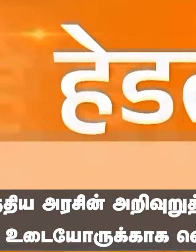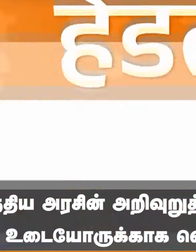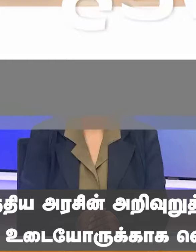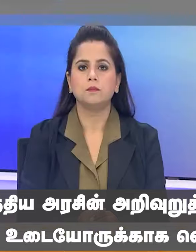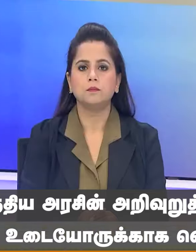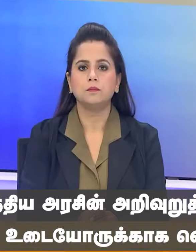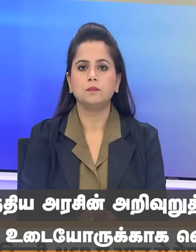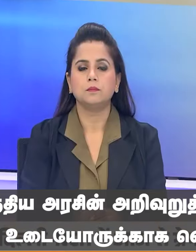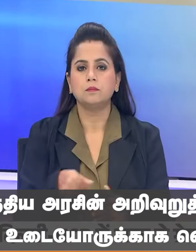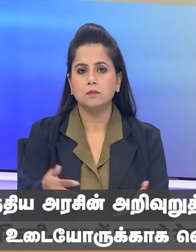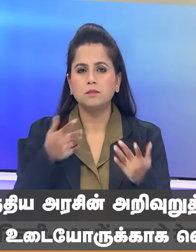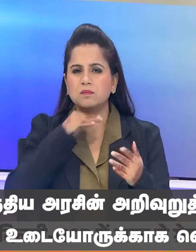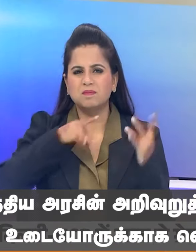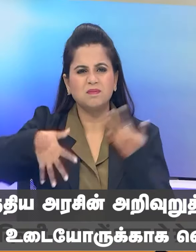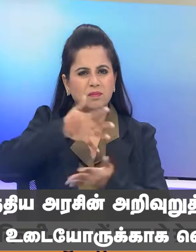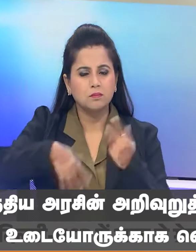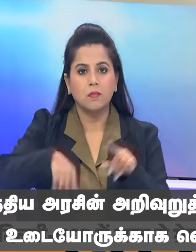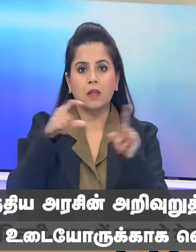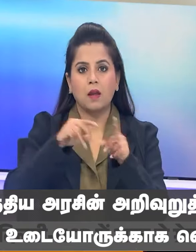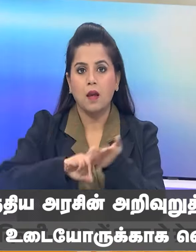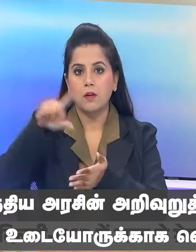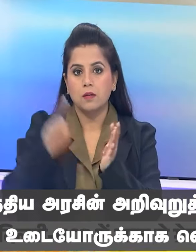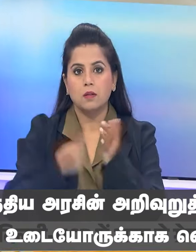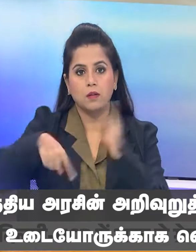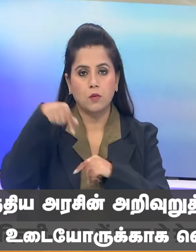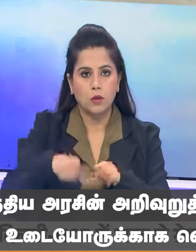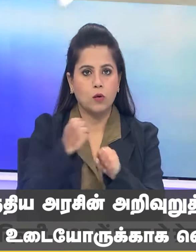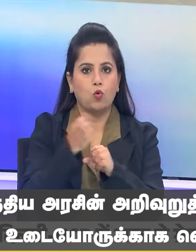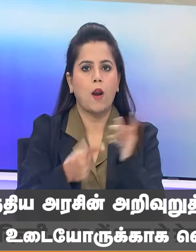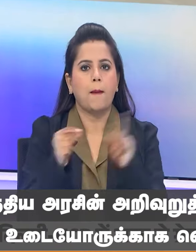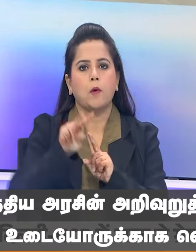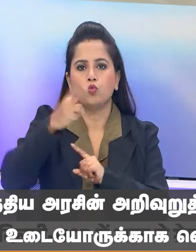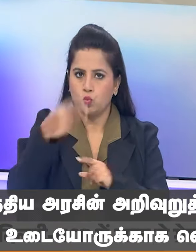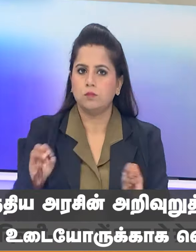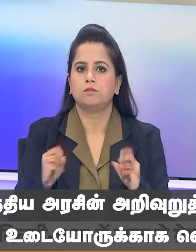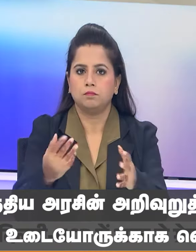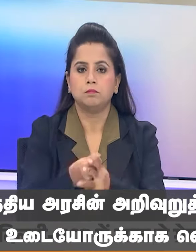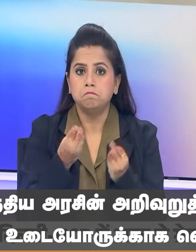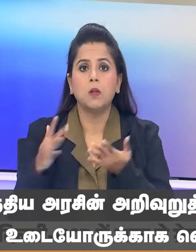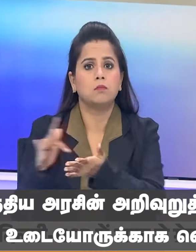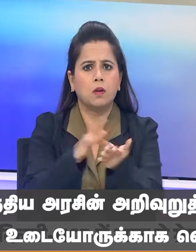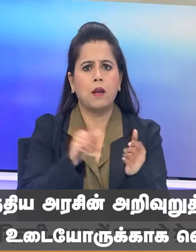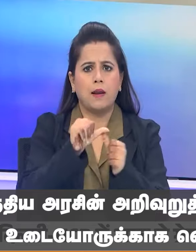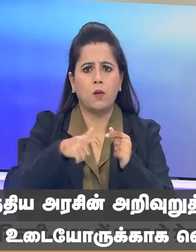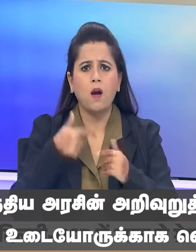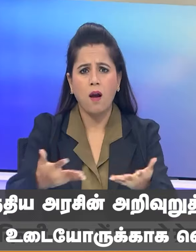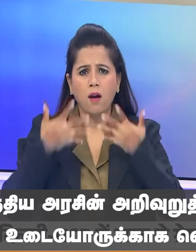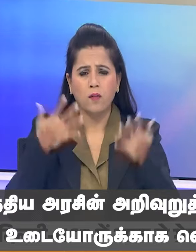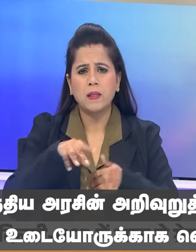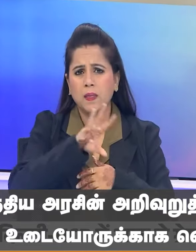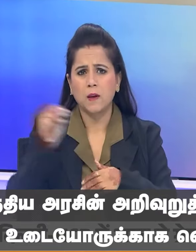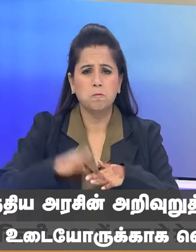चर्चा बढ़ते प्रदूषण के बीच दिल्ली एनसीआर में आज से ग्रेप टू होगा लागू कई जगहो पर एक यूआई लेवल 300